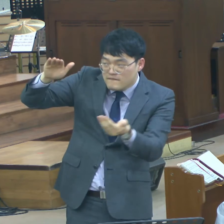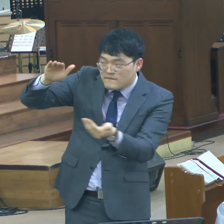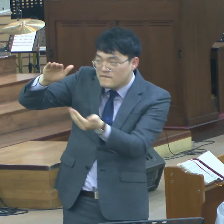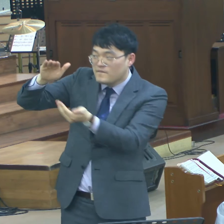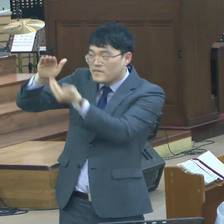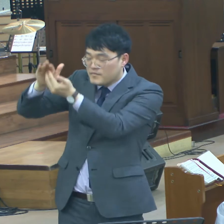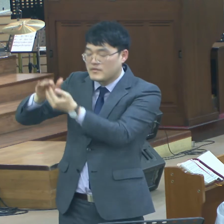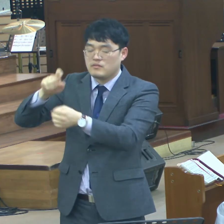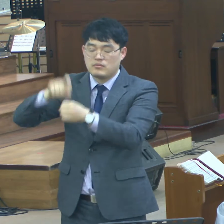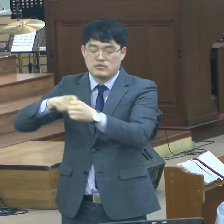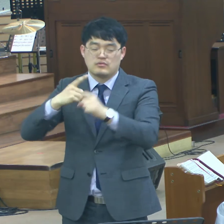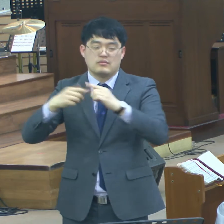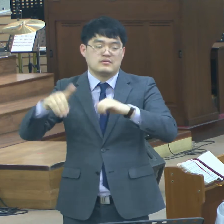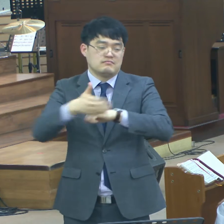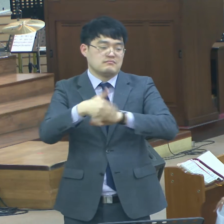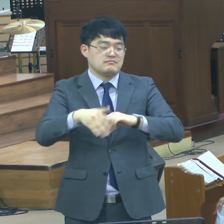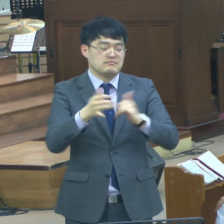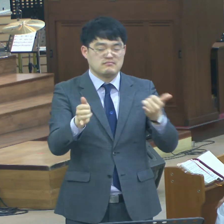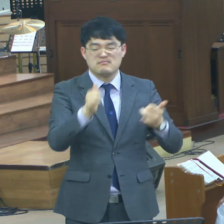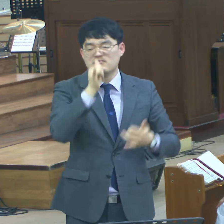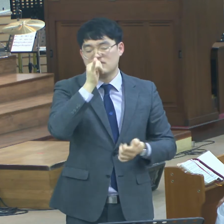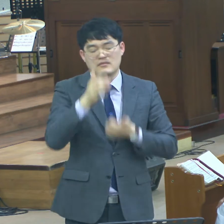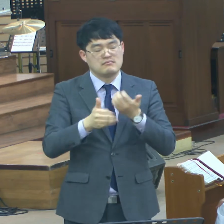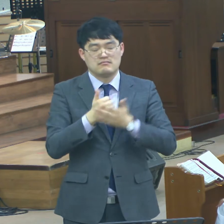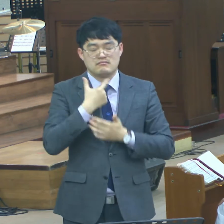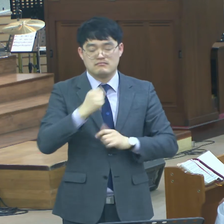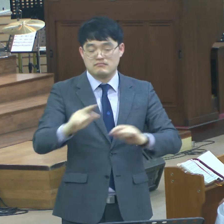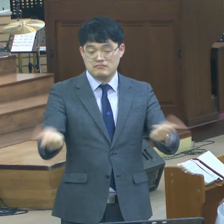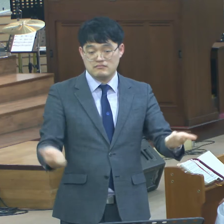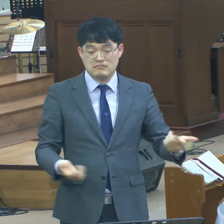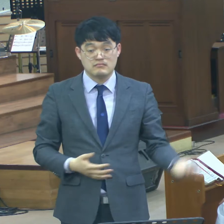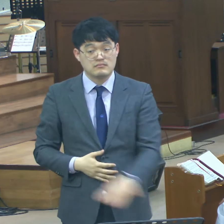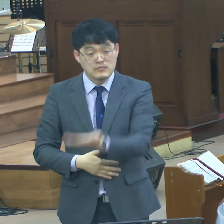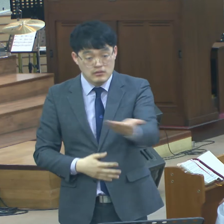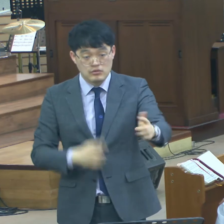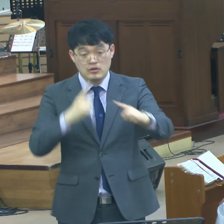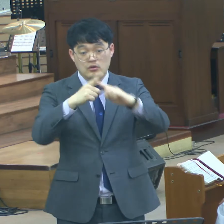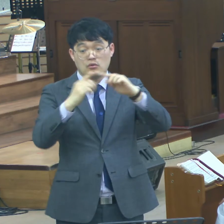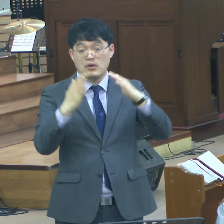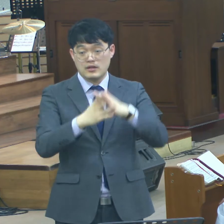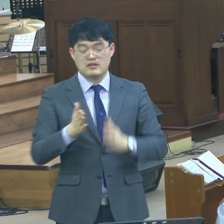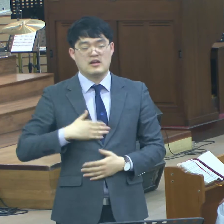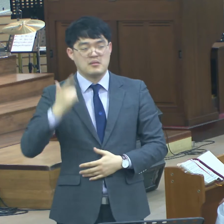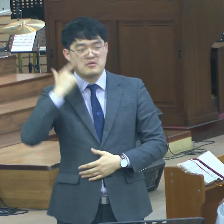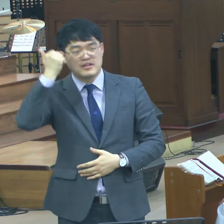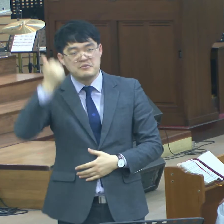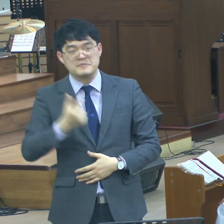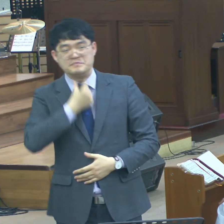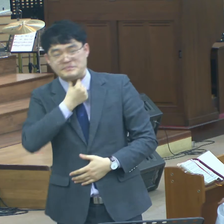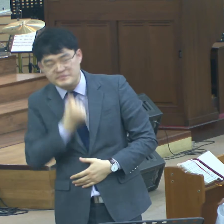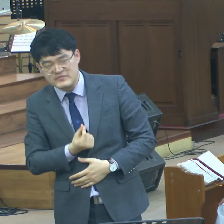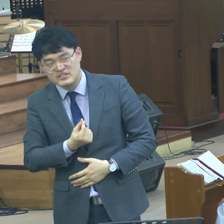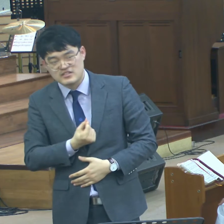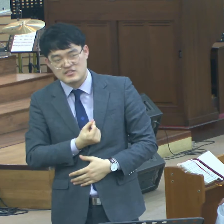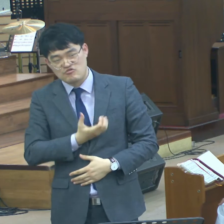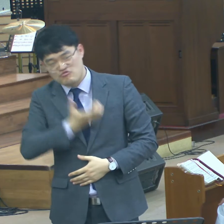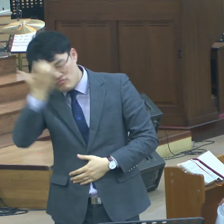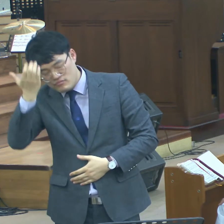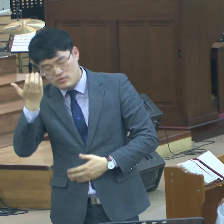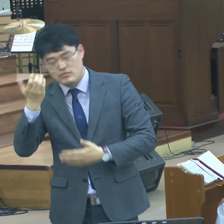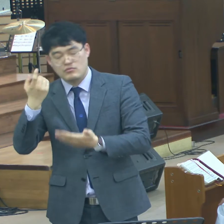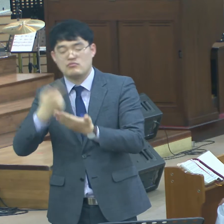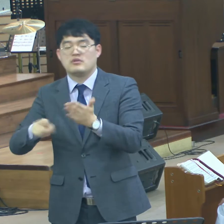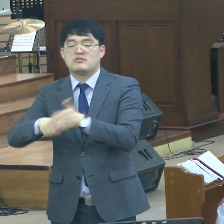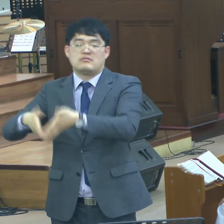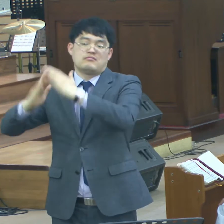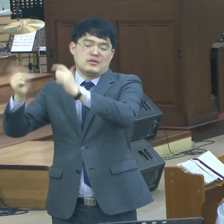않아요. 교회는 목사의 야망을 위해 세워진 것도 아니고 성도들이 뭔가 소원을 빌어가지고